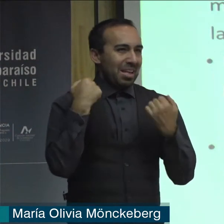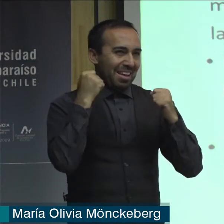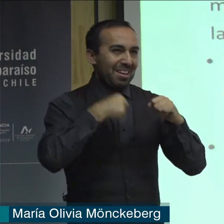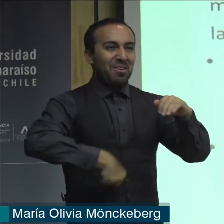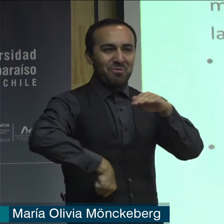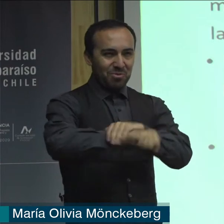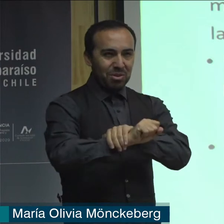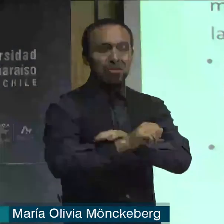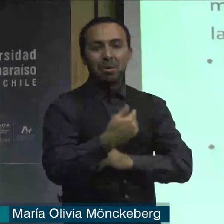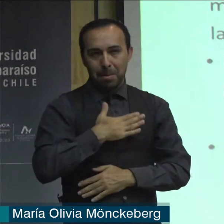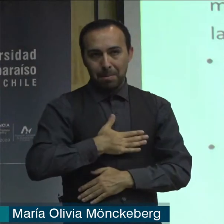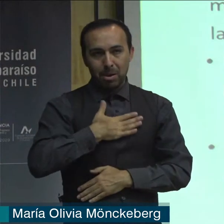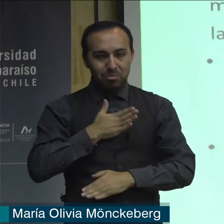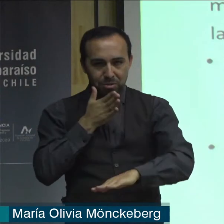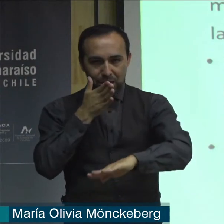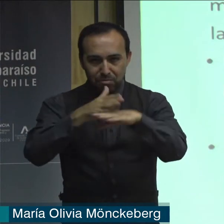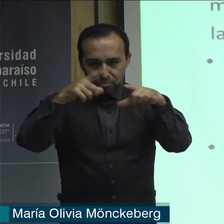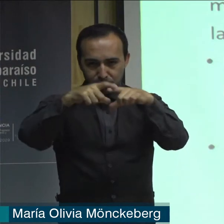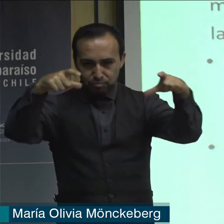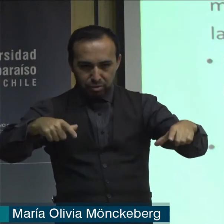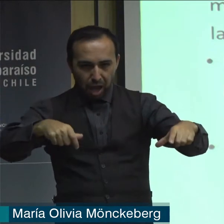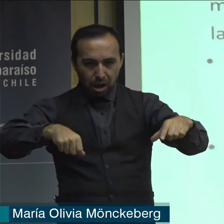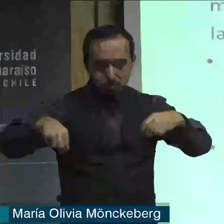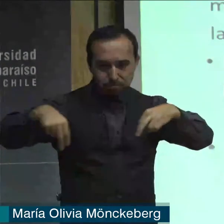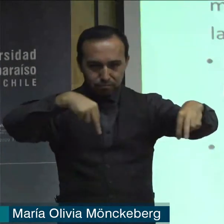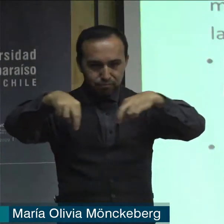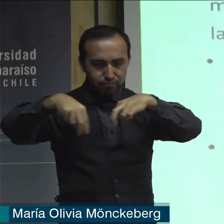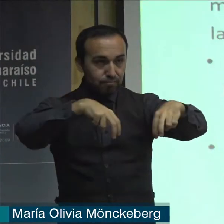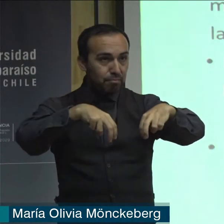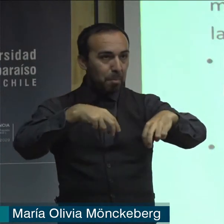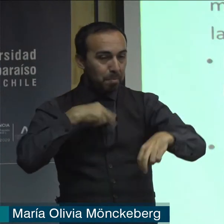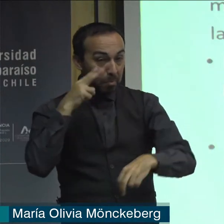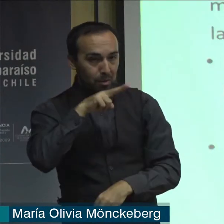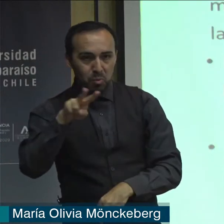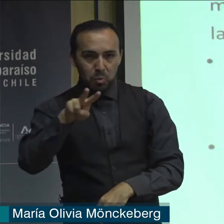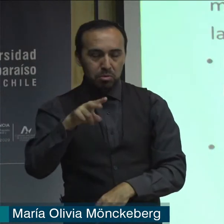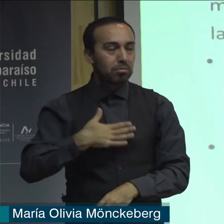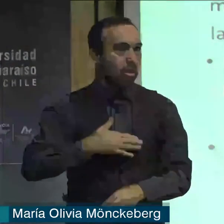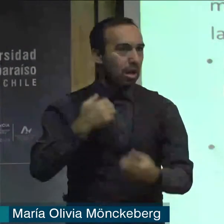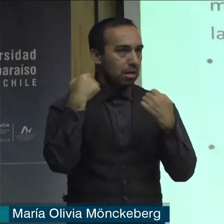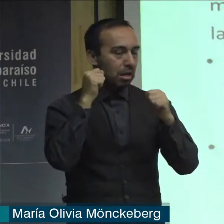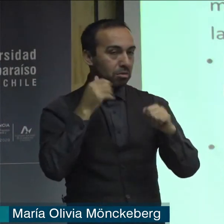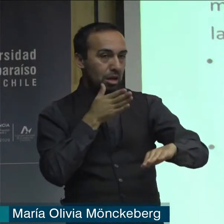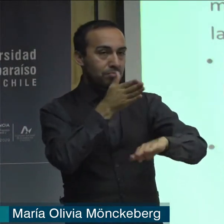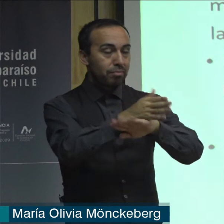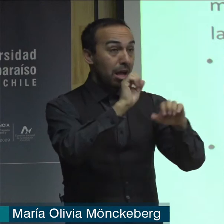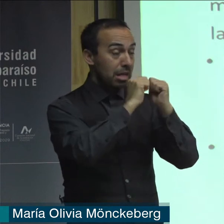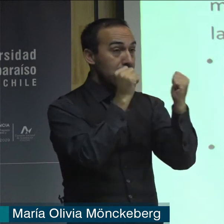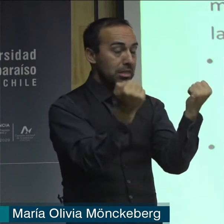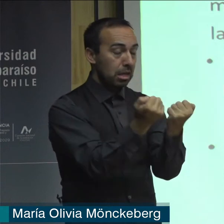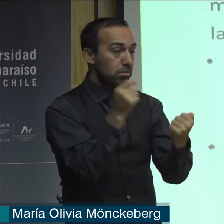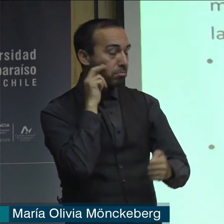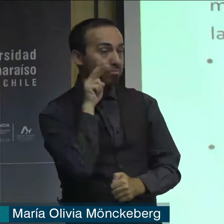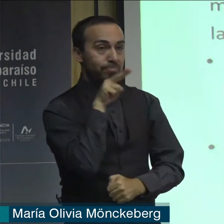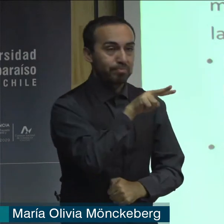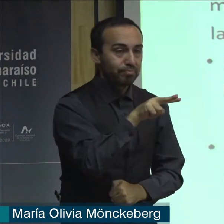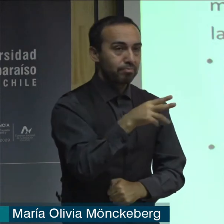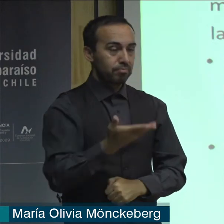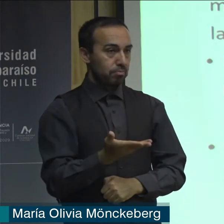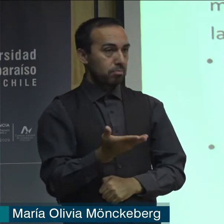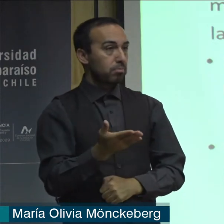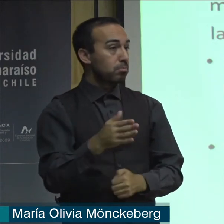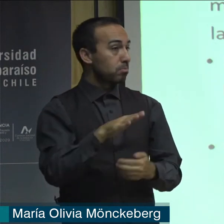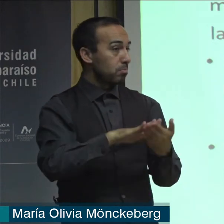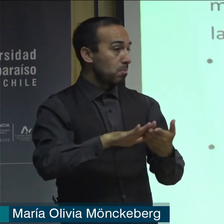ir a los partidos y a los espectáculos deportivos al nacional y resulta que ahí